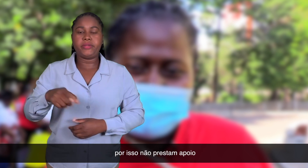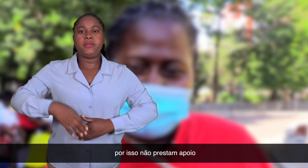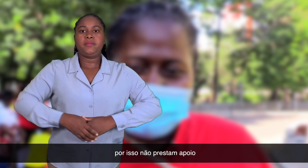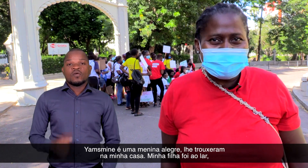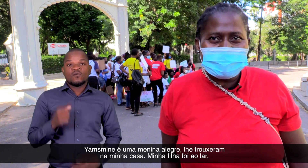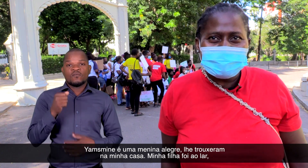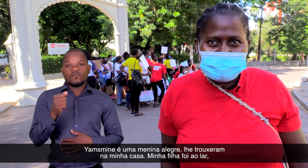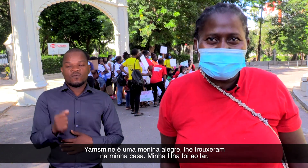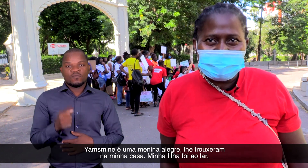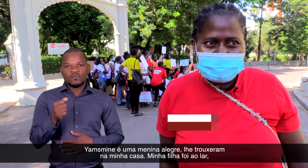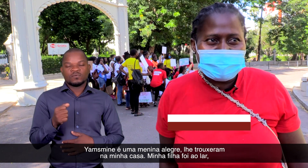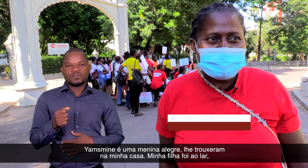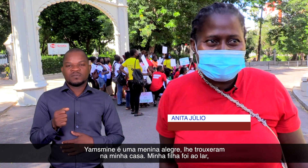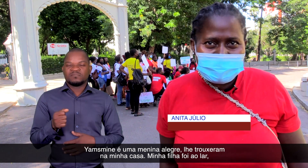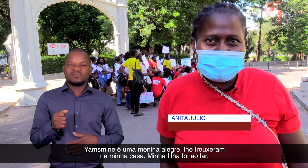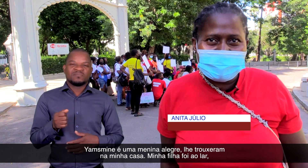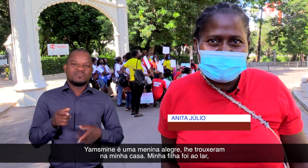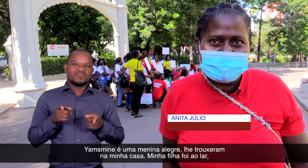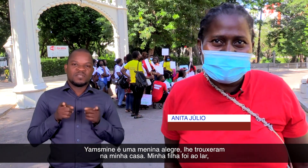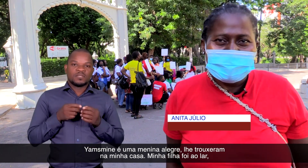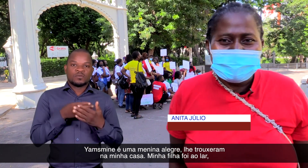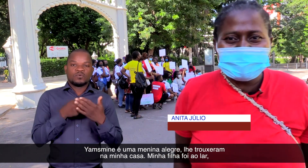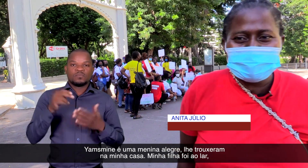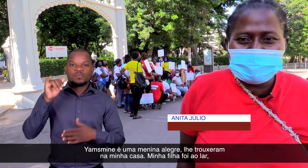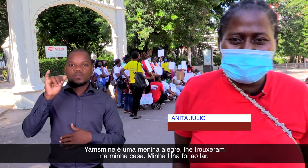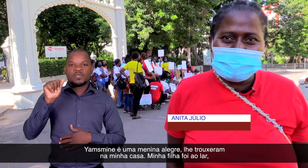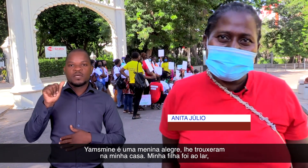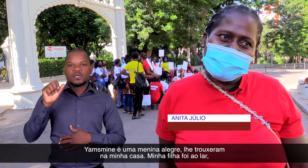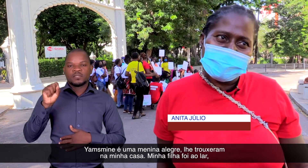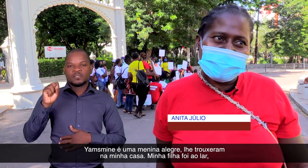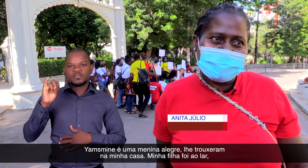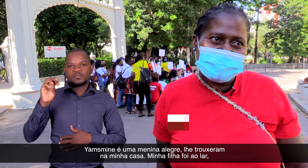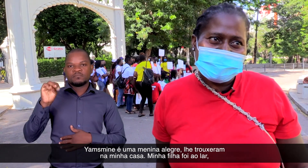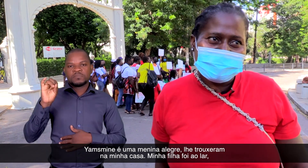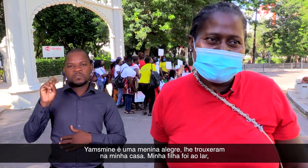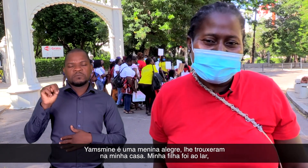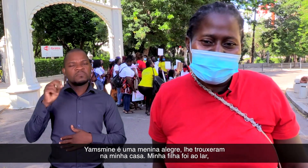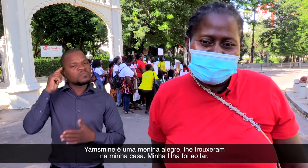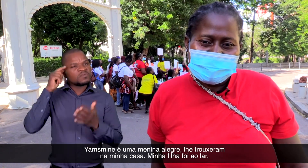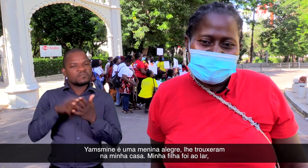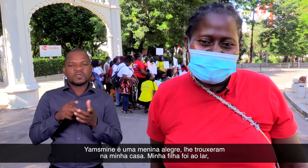prestam apoio. Eu sou a avó, avó de Yasmini. Yasmini é uma menina alegre.